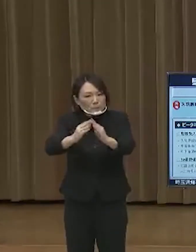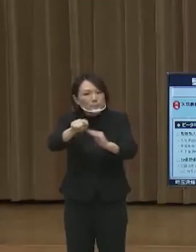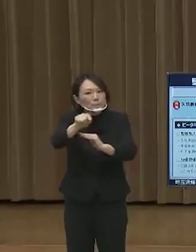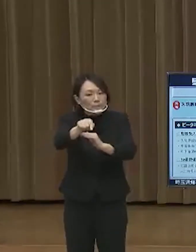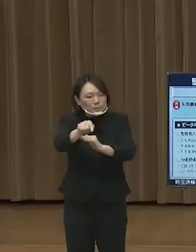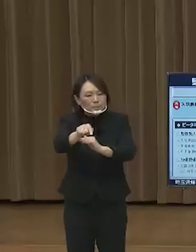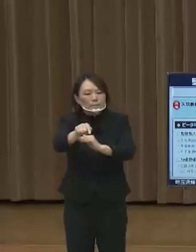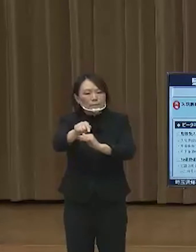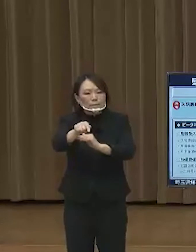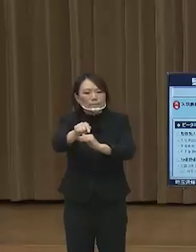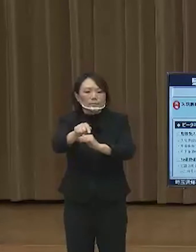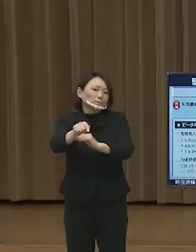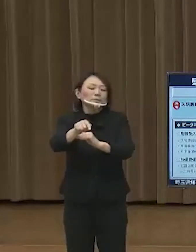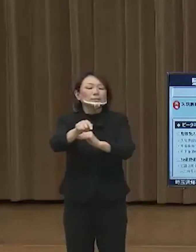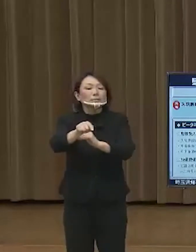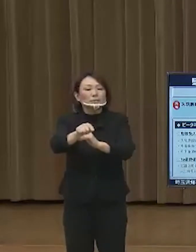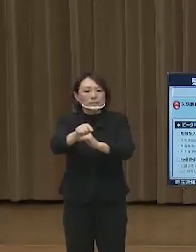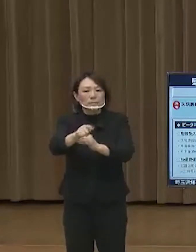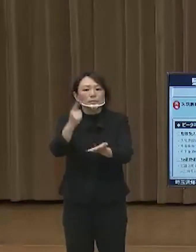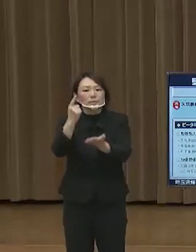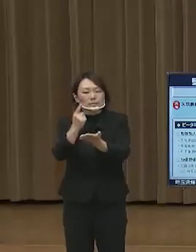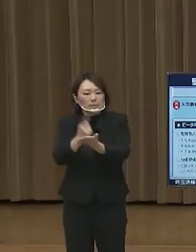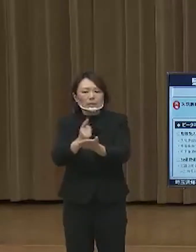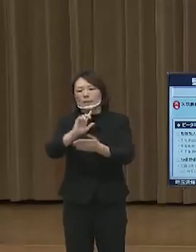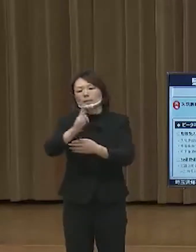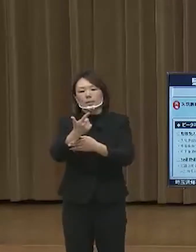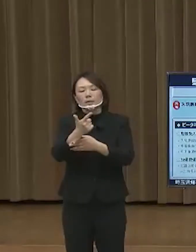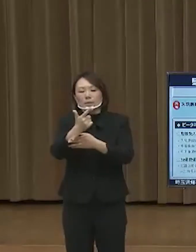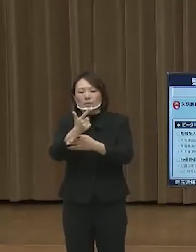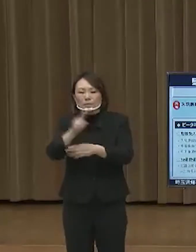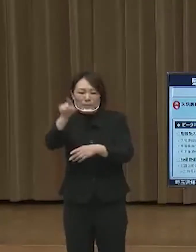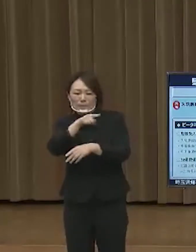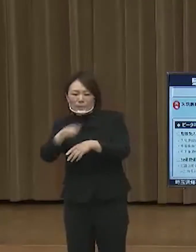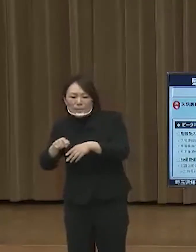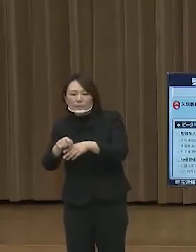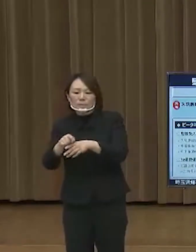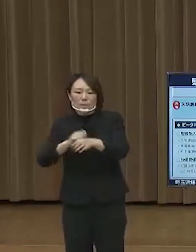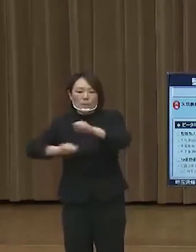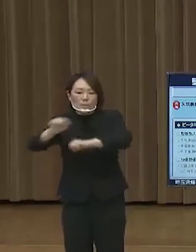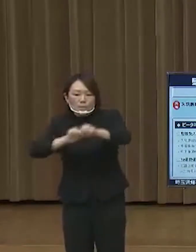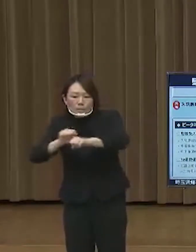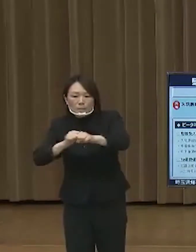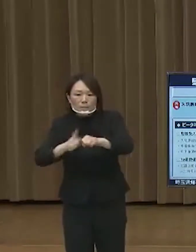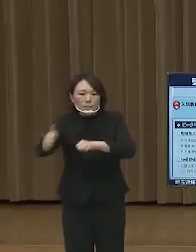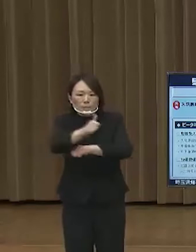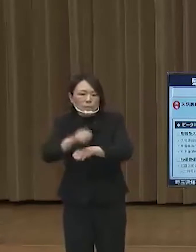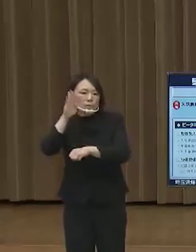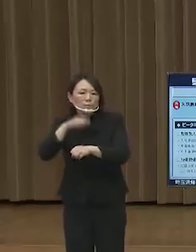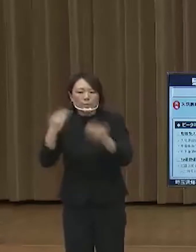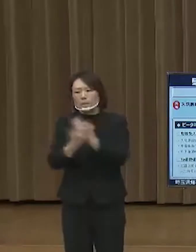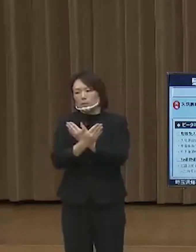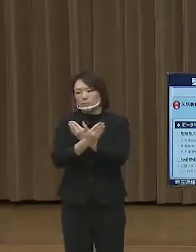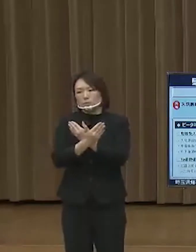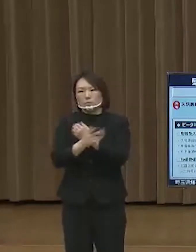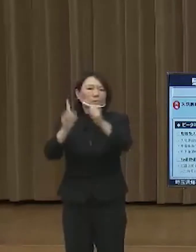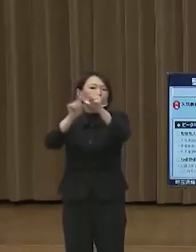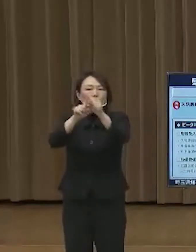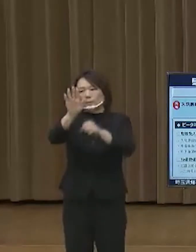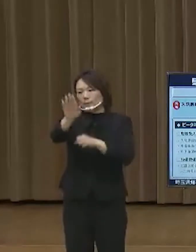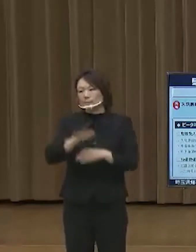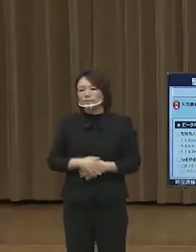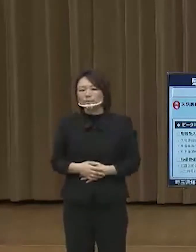だけではない、そのプラスアルファがあるというふうにお考えいただきたいと思います。 ました。ありがとうござい